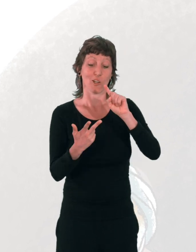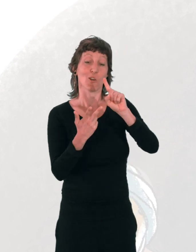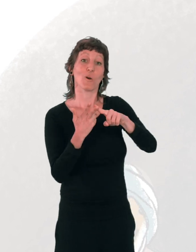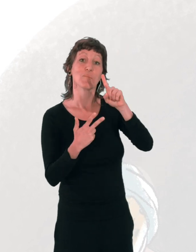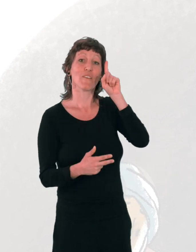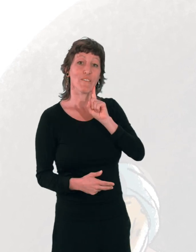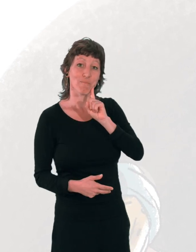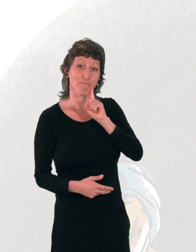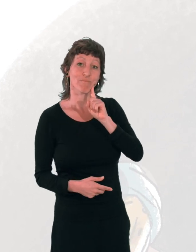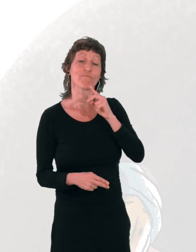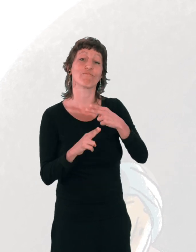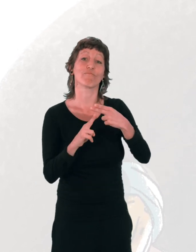et Salomé.